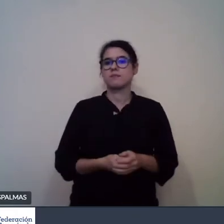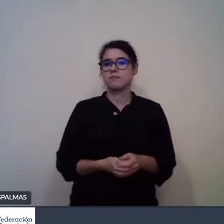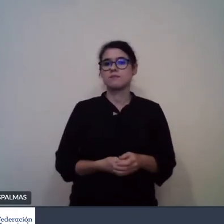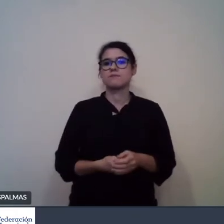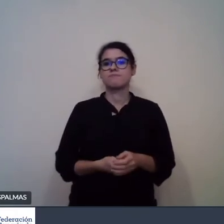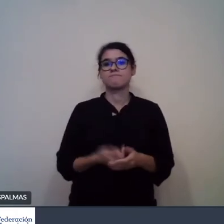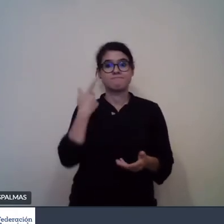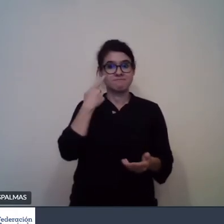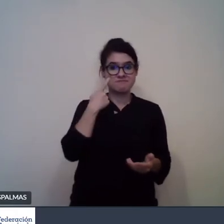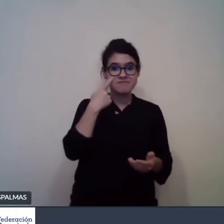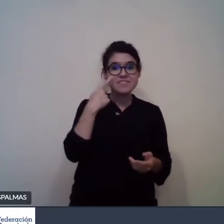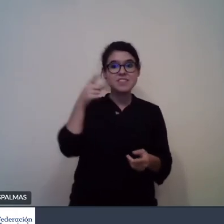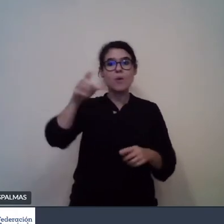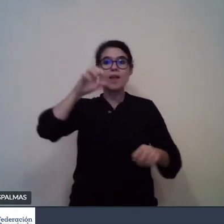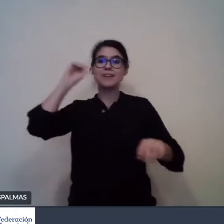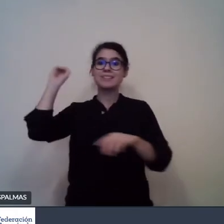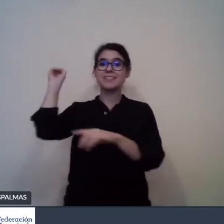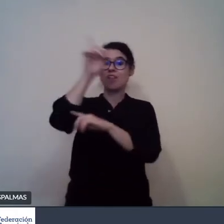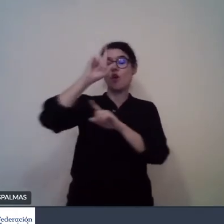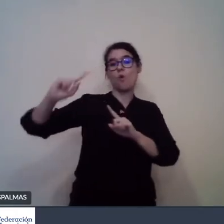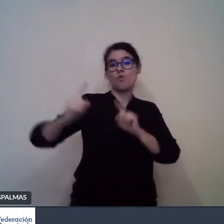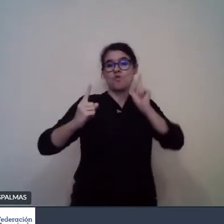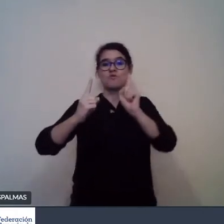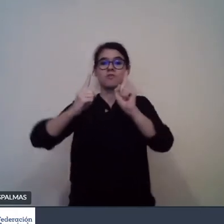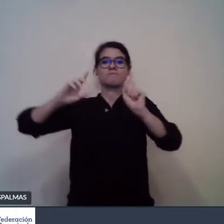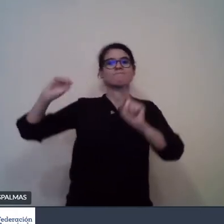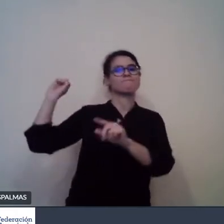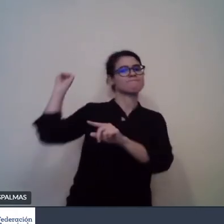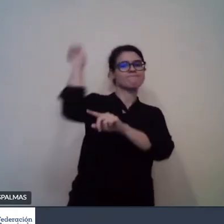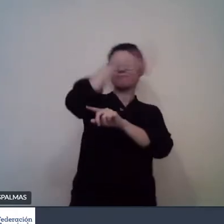Fijaros, tirador y uno contra uno.